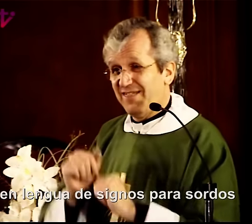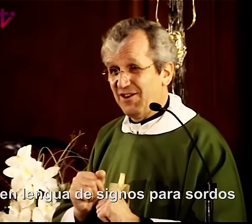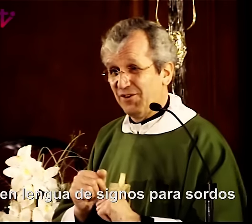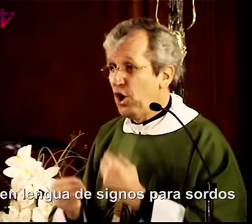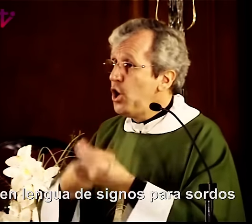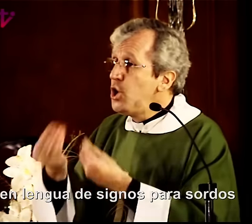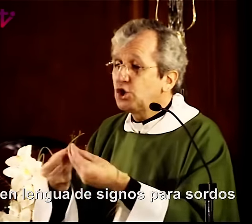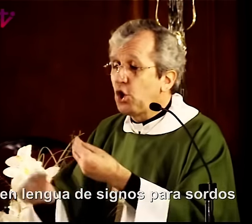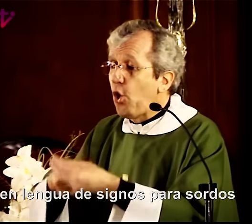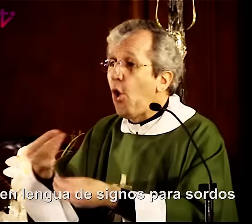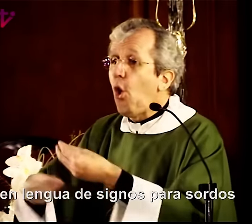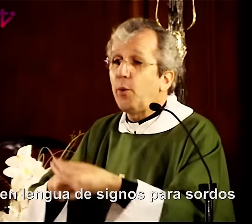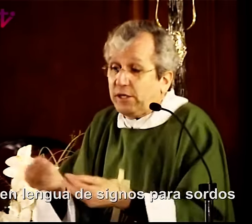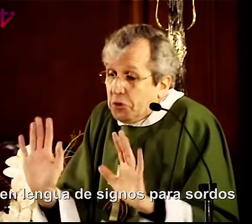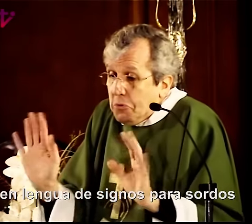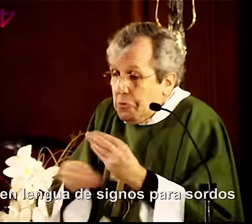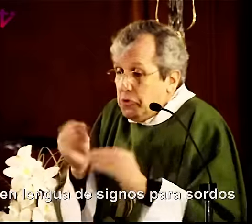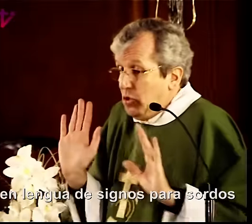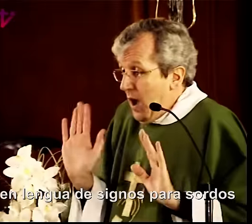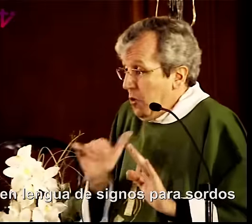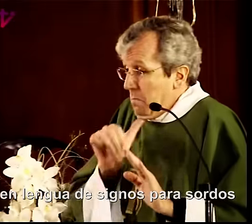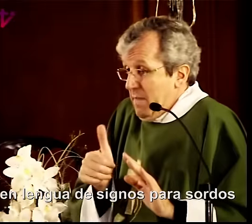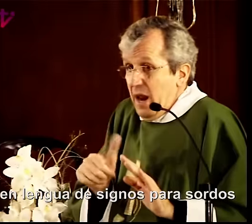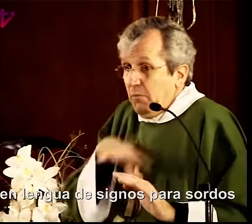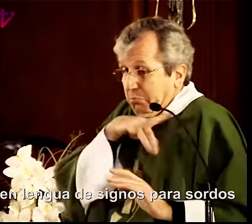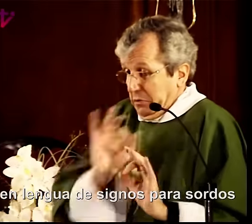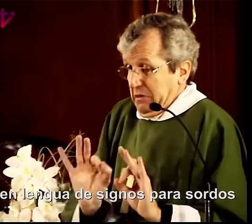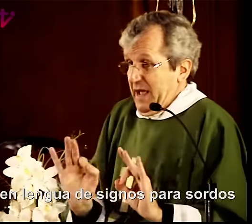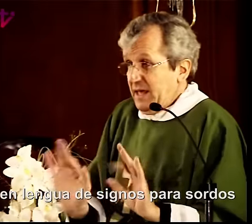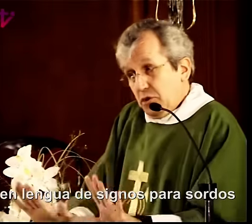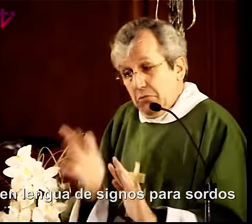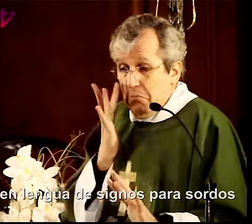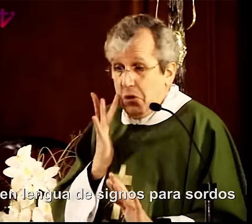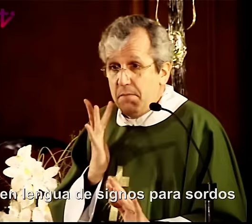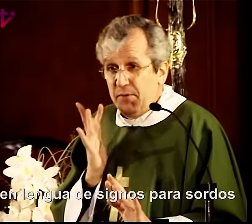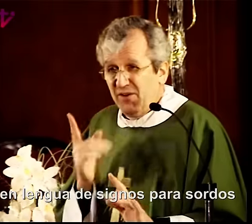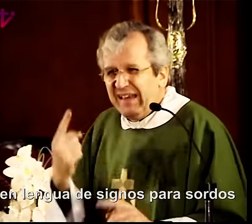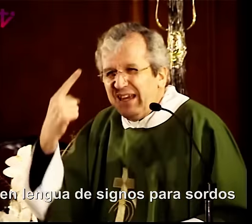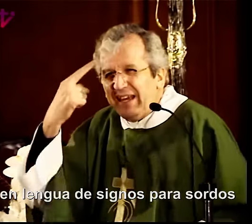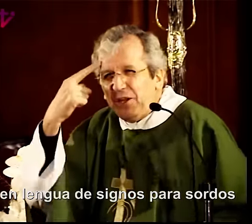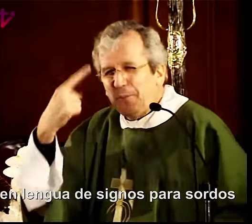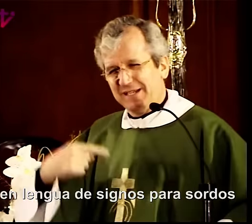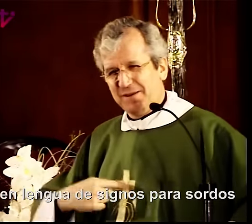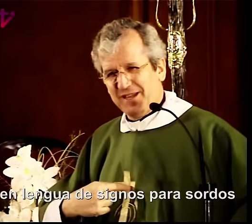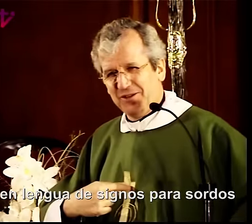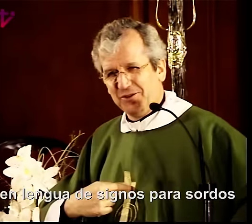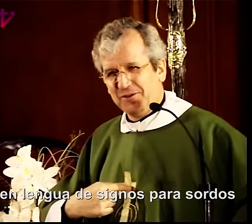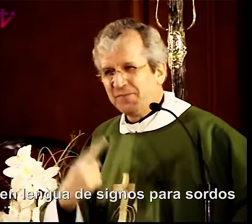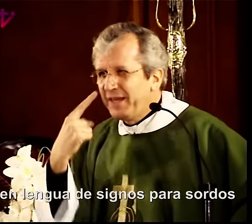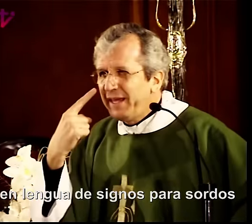intención, no solo obras, yo no hago mal, nada, yo limpio. Y tu pensamiento, y